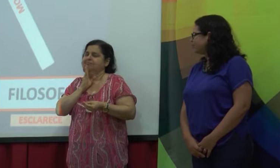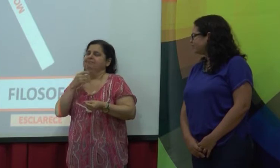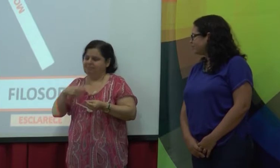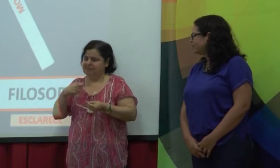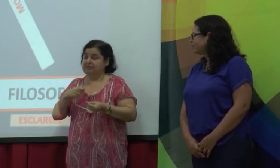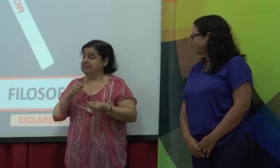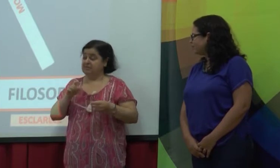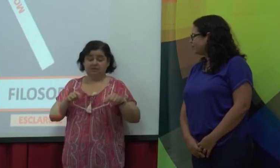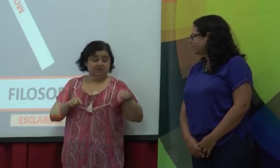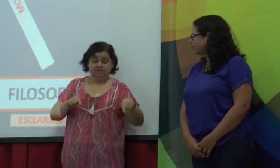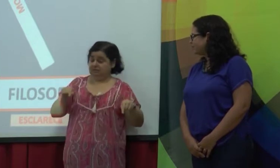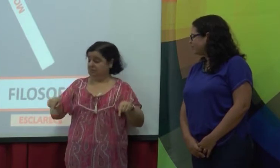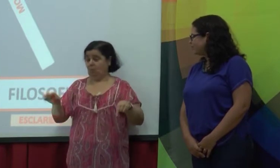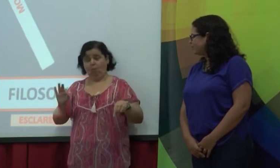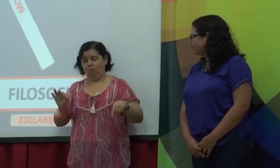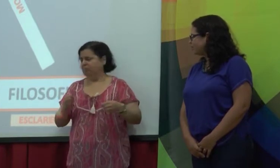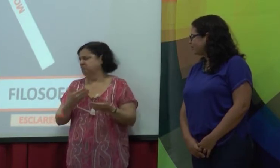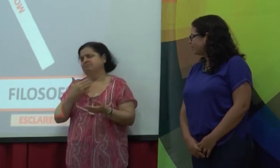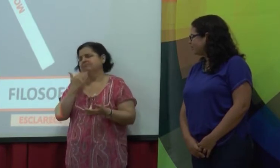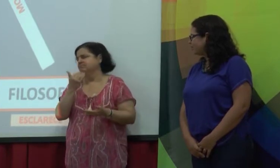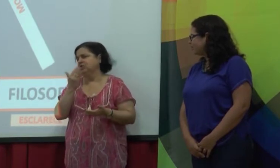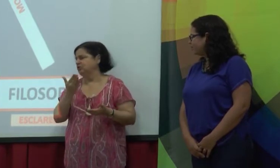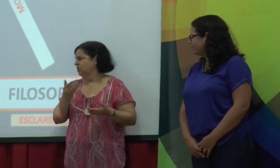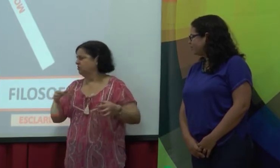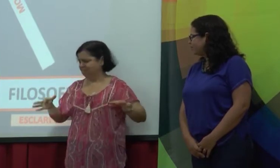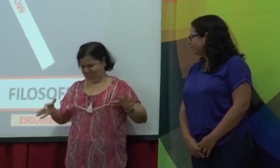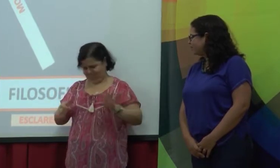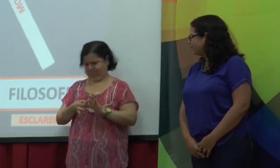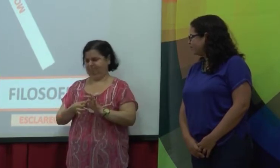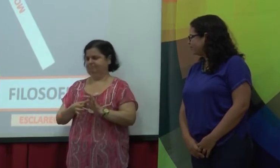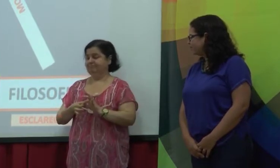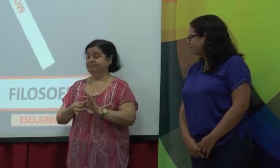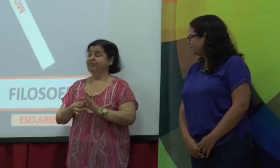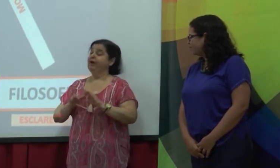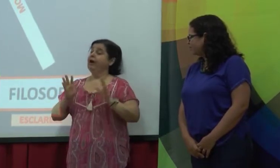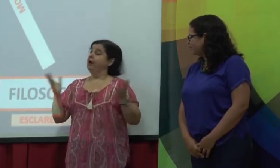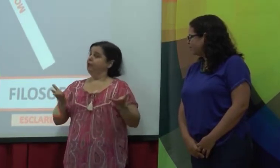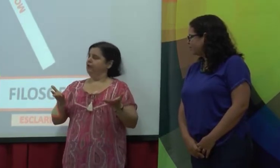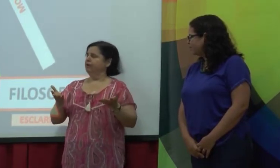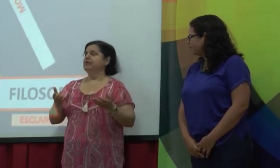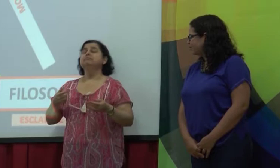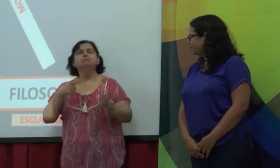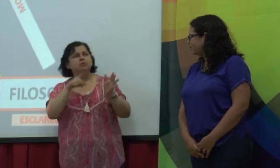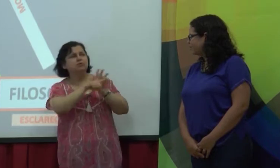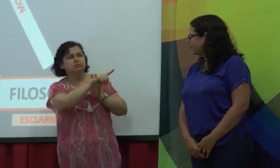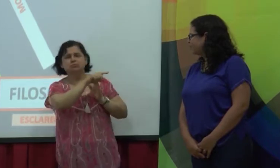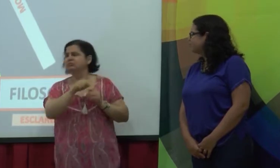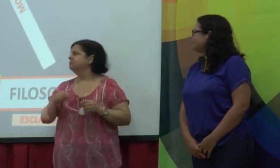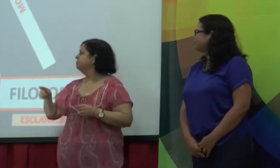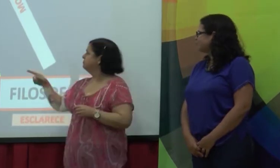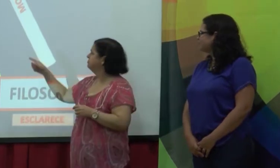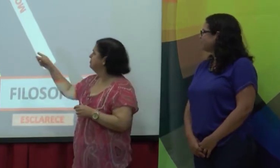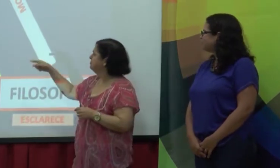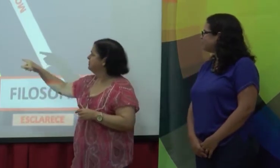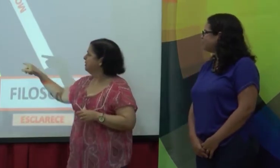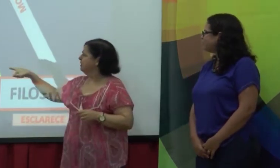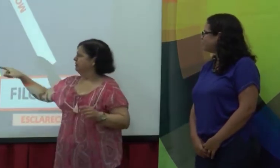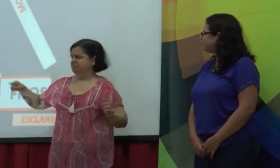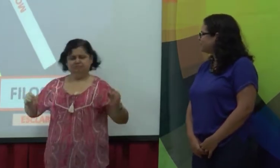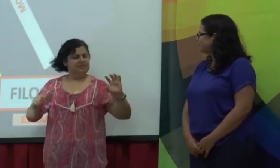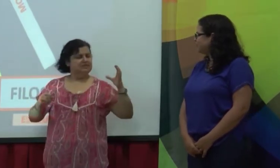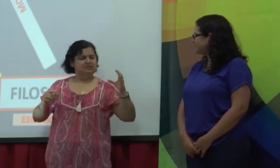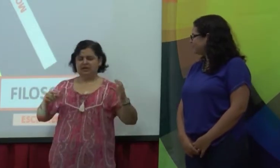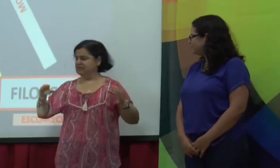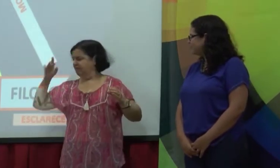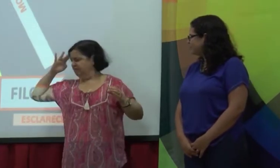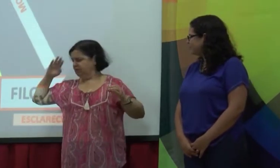É a base. Sem a ciência, sem a filosofia, não teria o conhecimento. E aí eu pergunto a